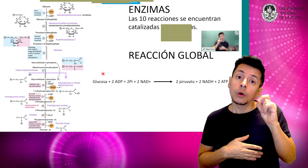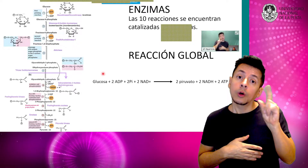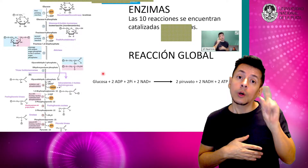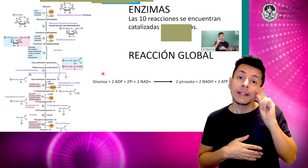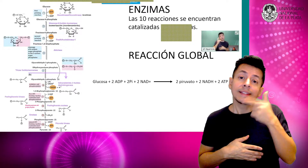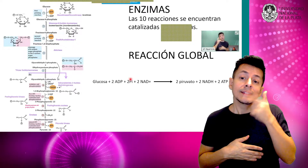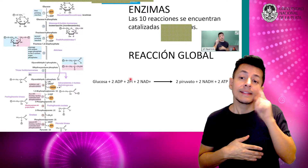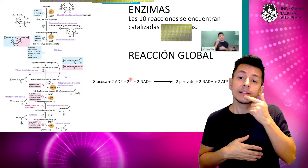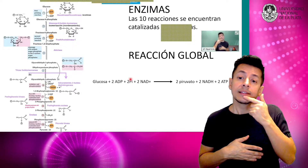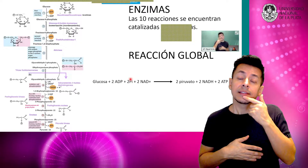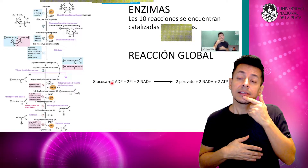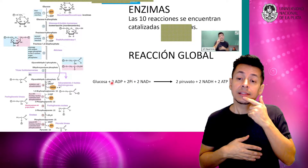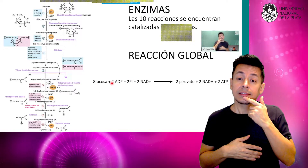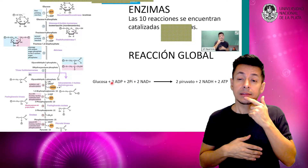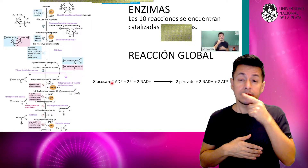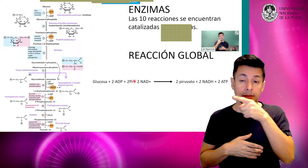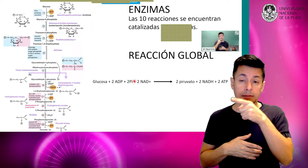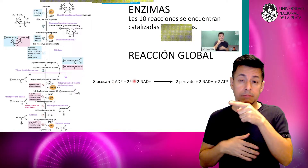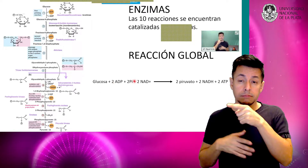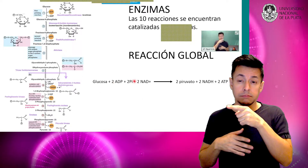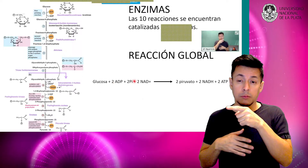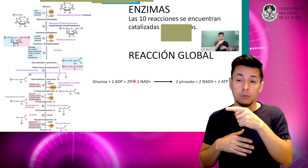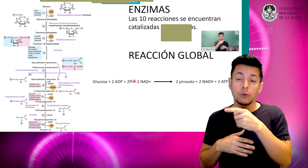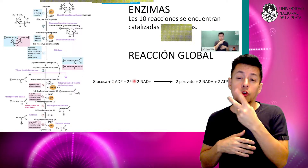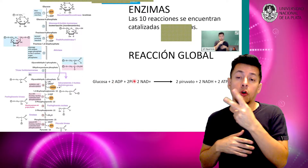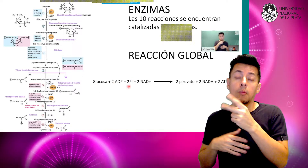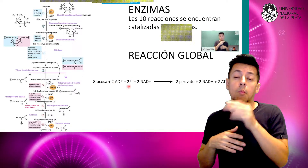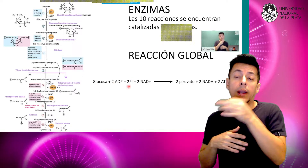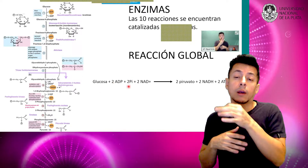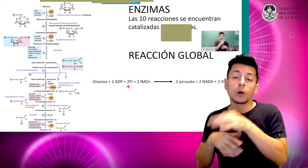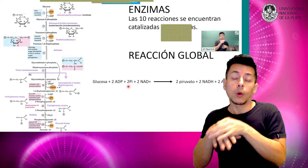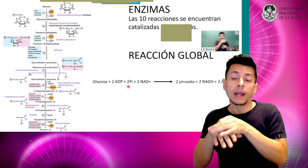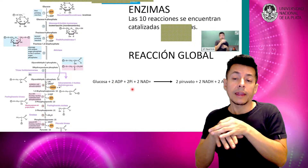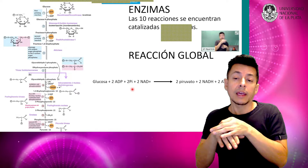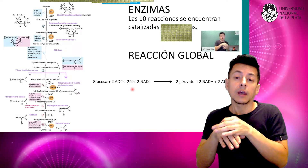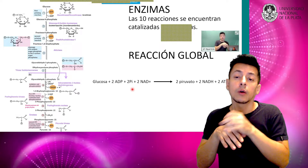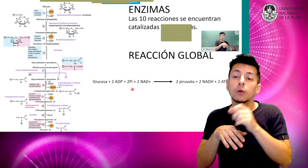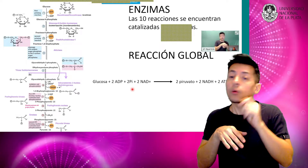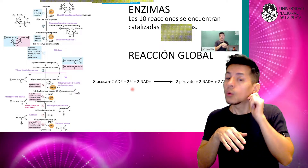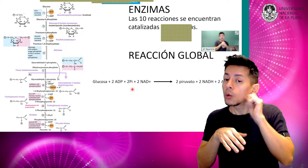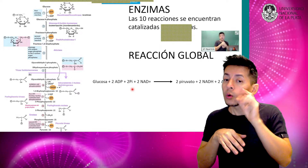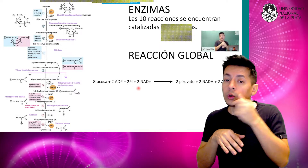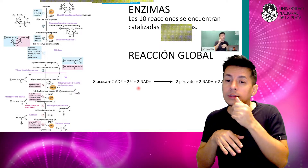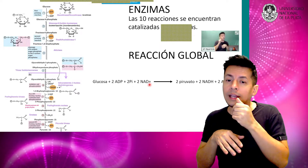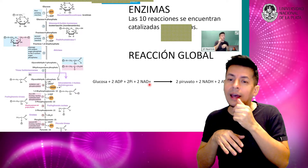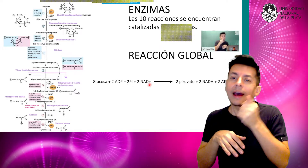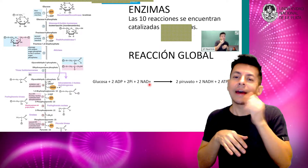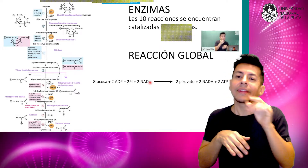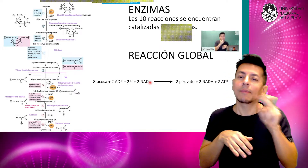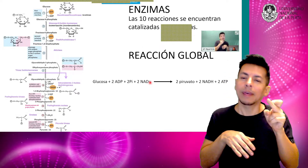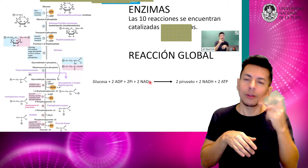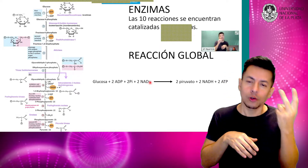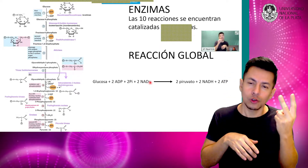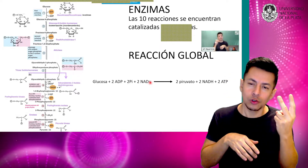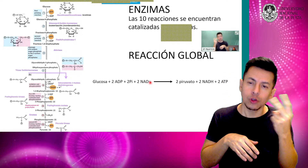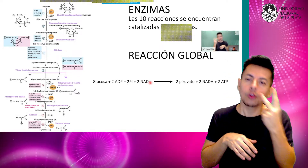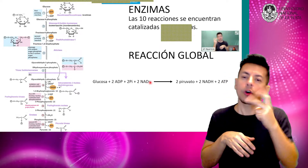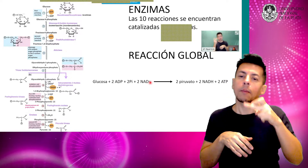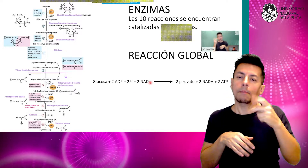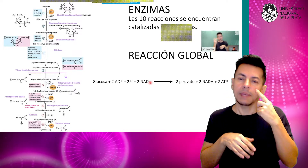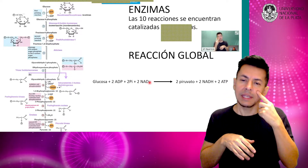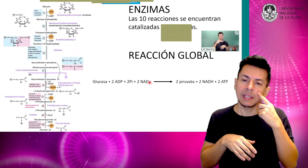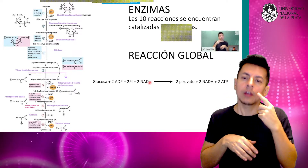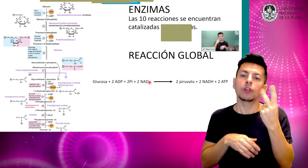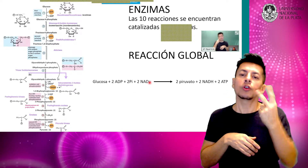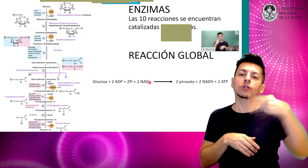de glucosa con 2 moléculas de ADP y 2 de fósforo inorgánico, y 2 moléculas de NAD oxidado para transportar